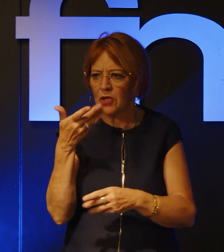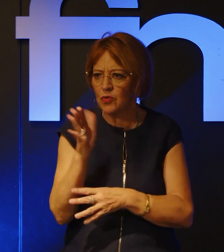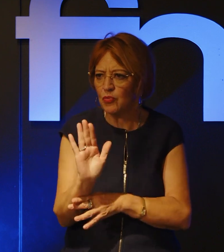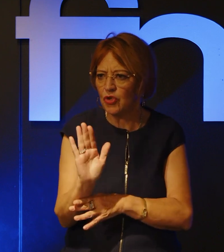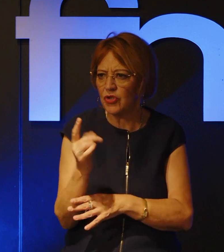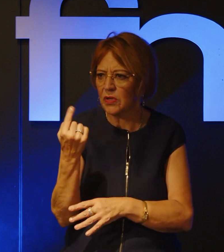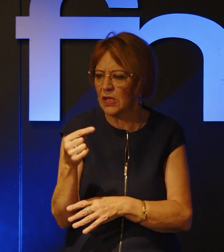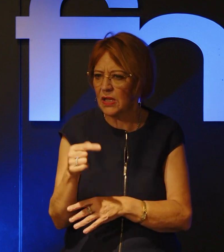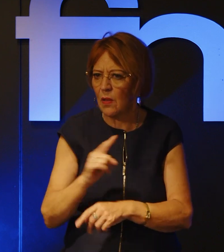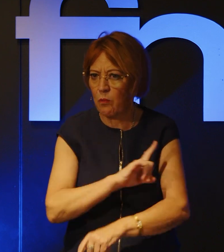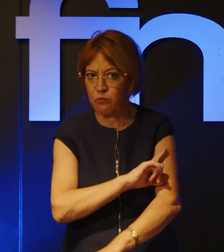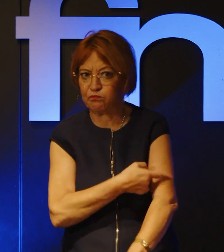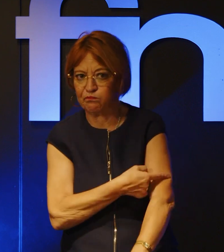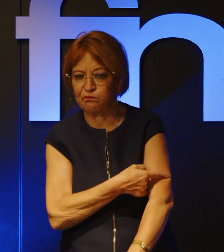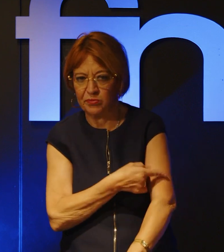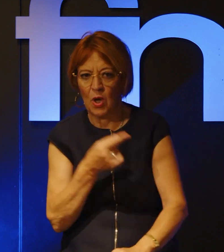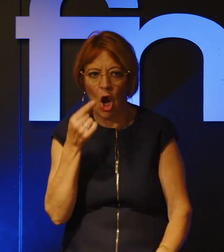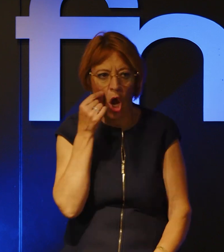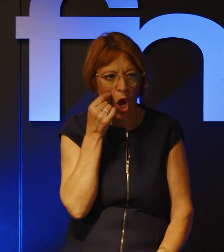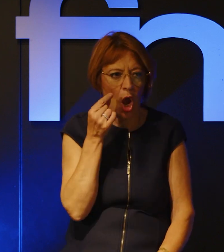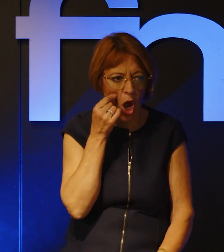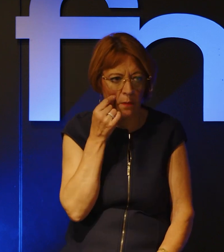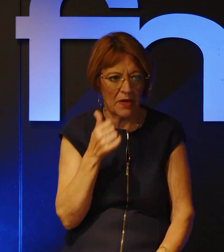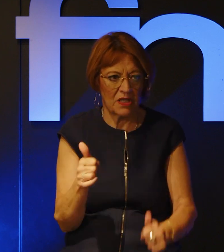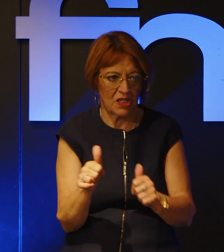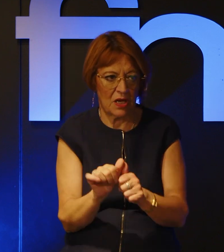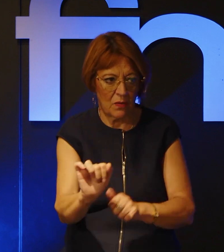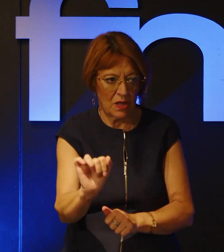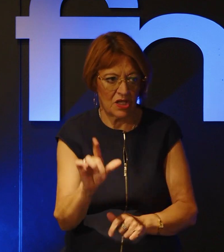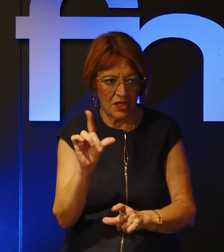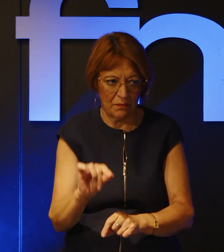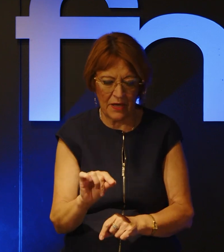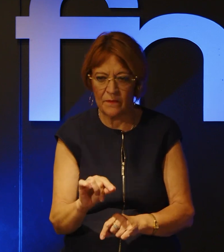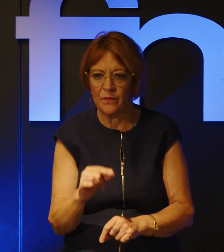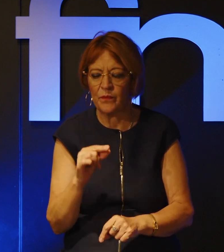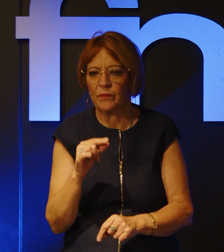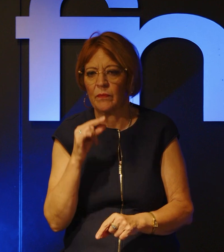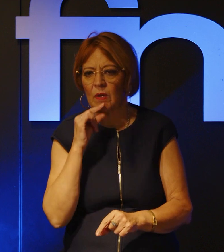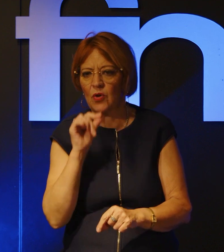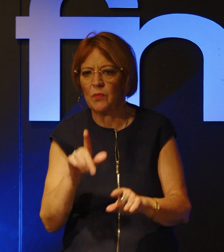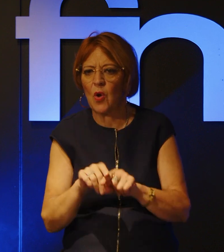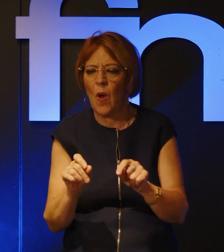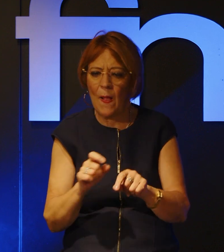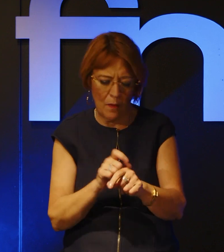próprio poder de o homem que que está com elas e também hoje chama-se arm Candy como se fosse uma pulseira bonita